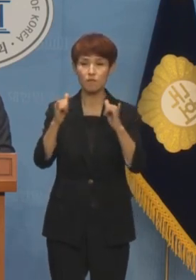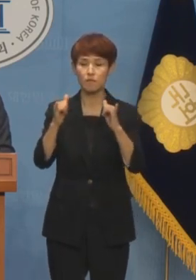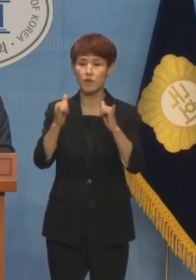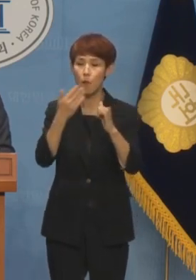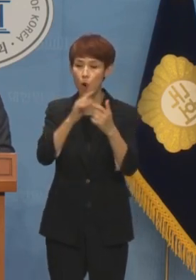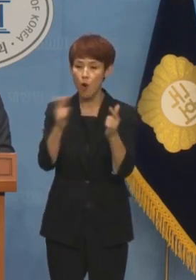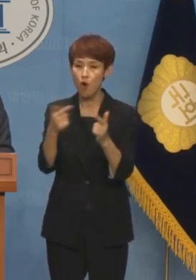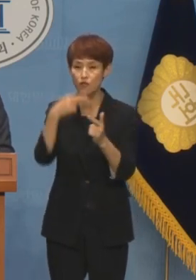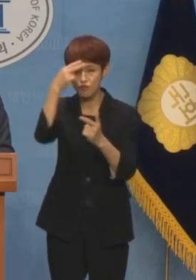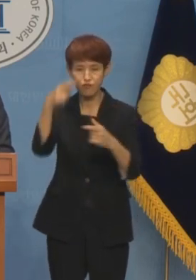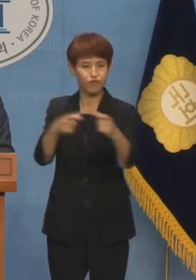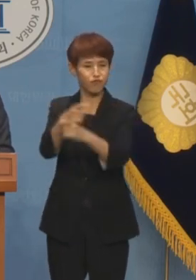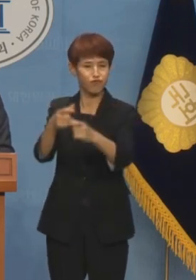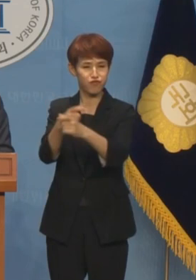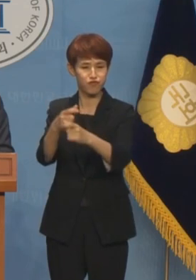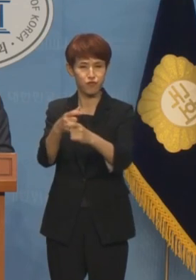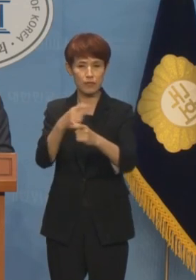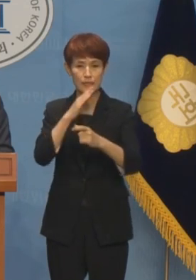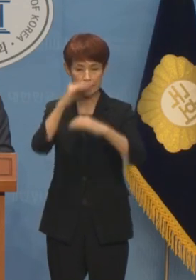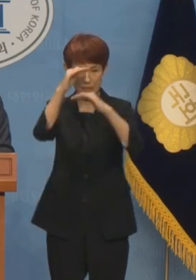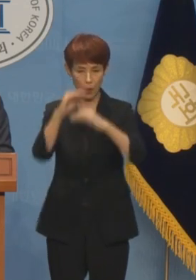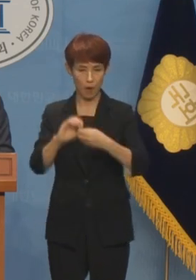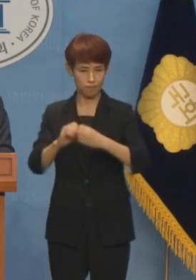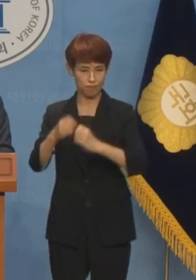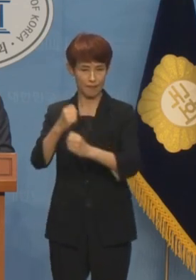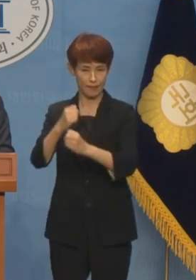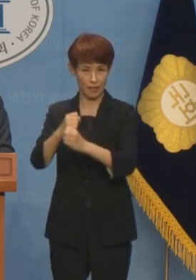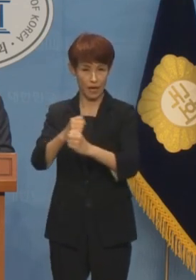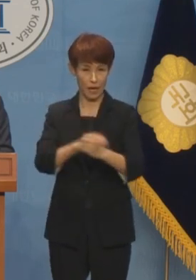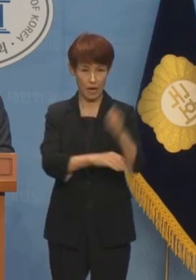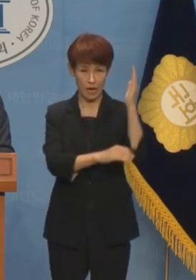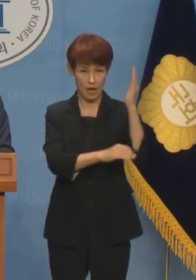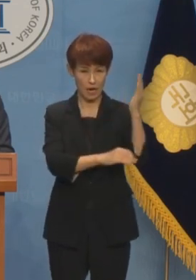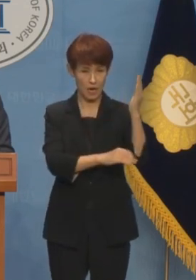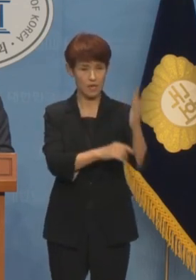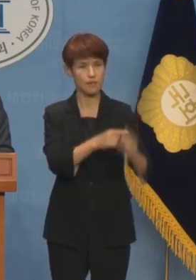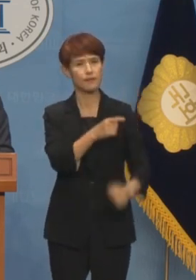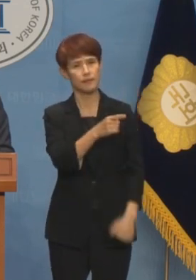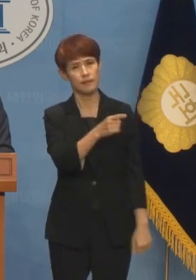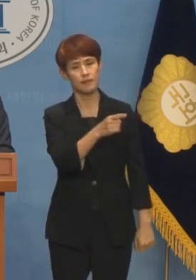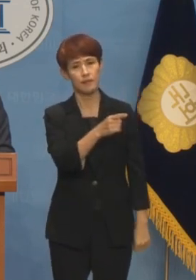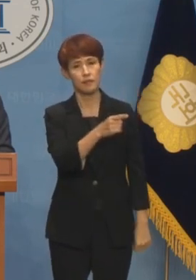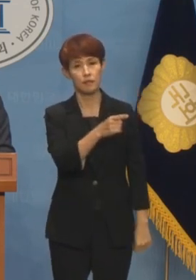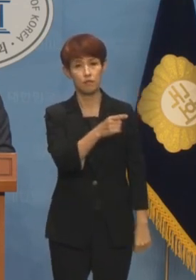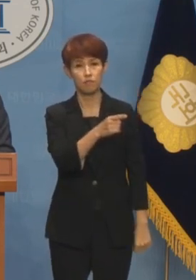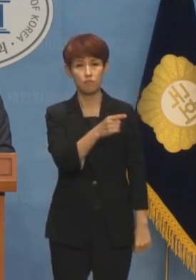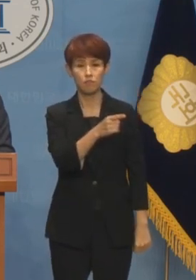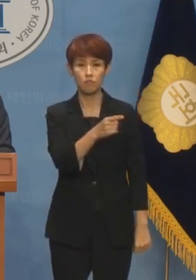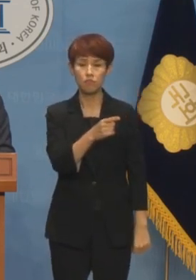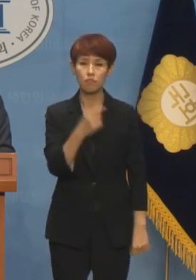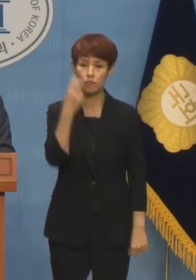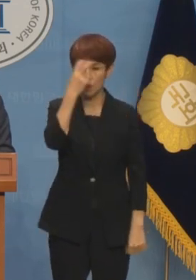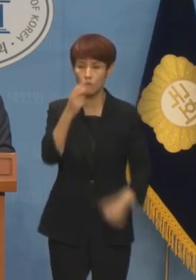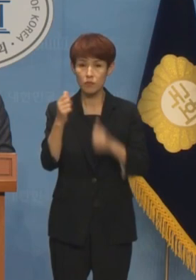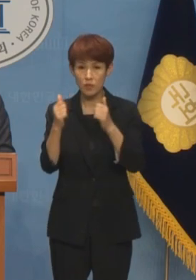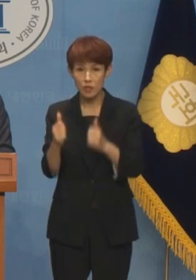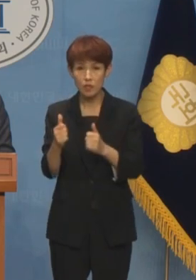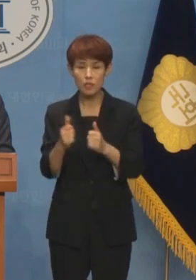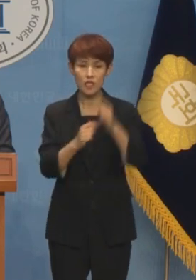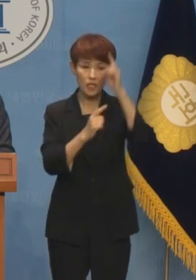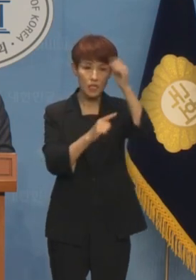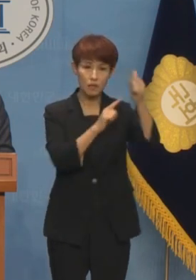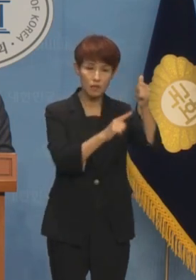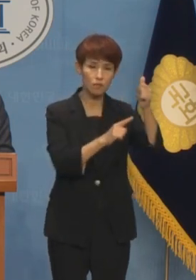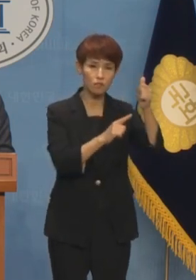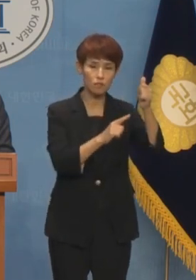하며 진술을 조작했다라는 얼토당토하는 주장을 하고 있습니다. 그러나 검찰이 이 전